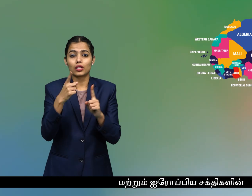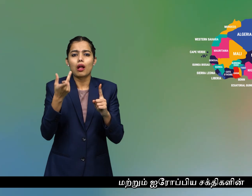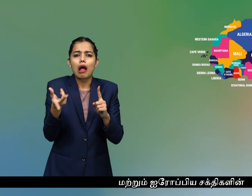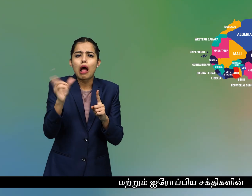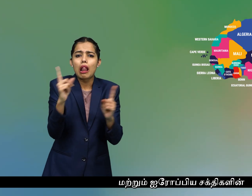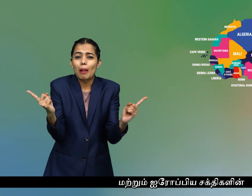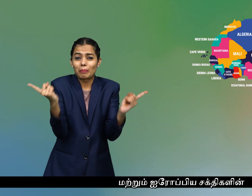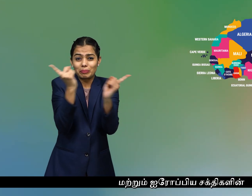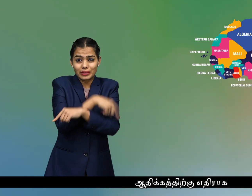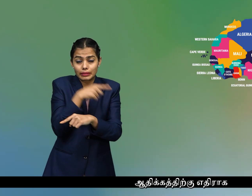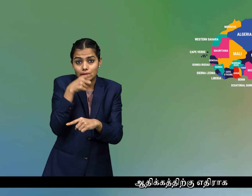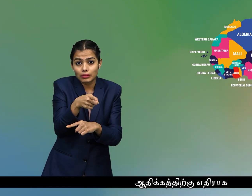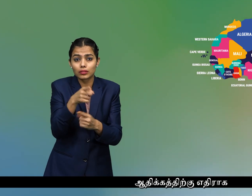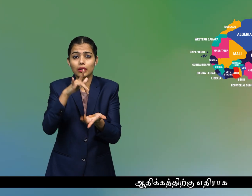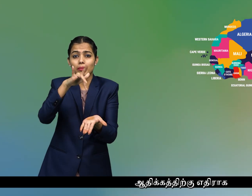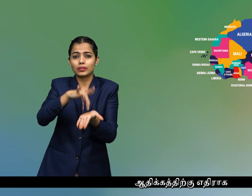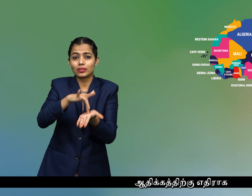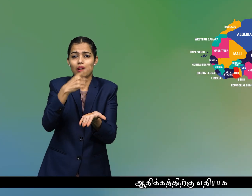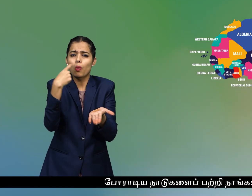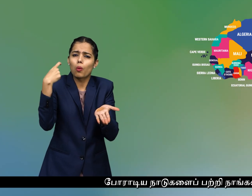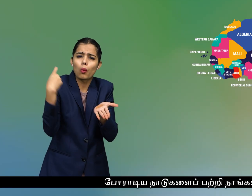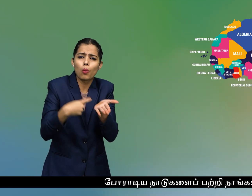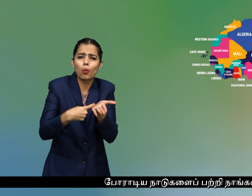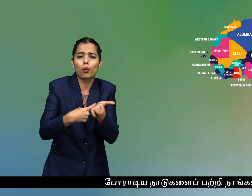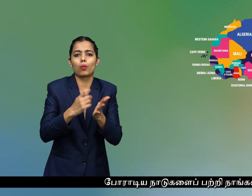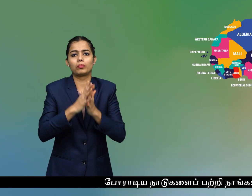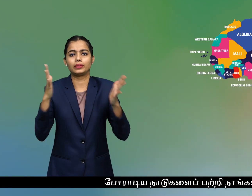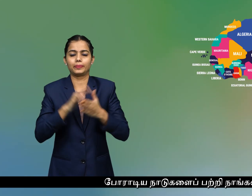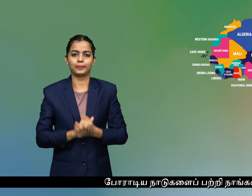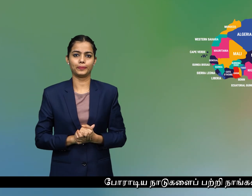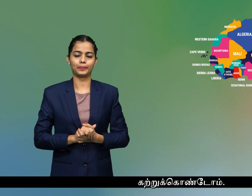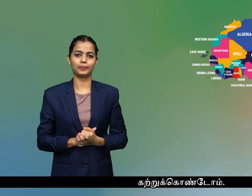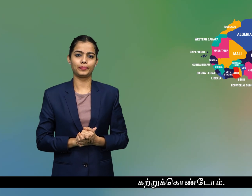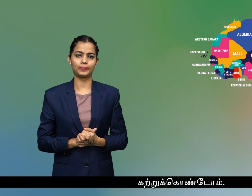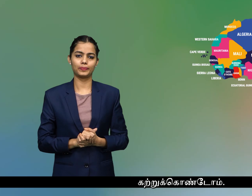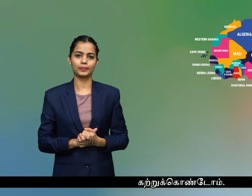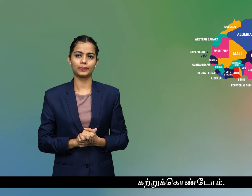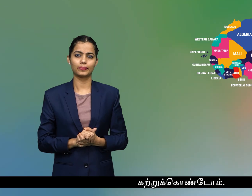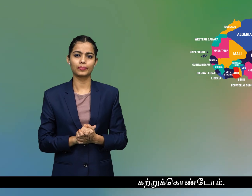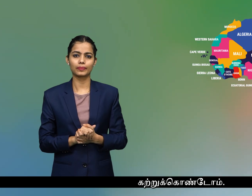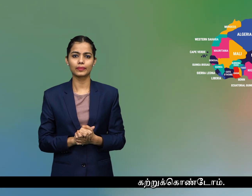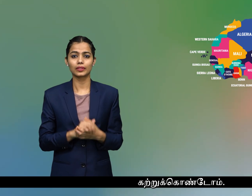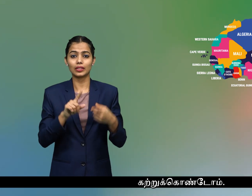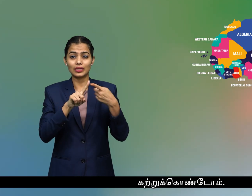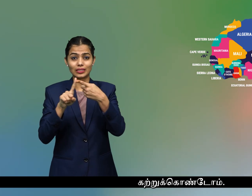ஐரோப்பிய சக்திகளின் ஆதிக்கத்திற்கு எதிராக போராடிய நாடுகளை பற்றி நாம் கற்றுக்கொண்டோம்.